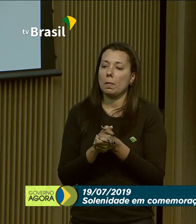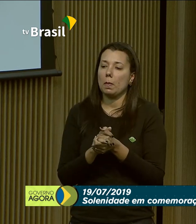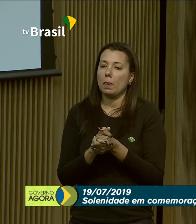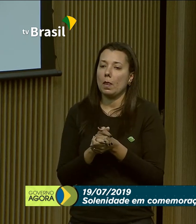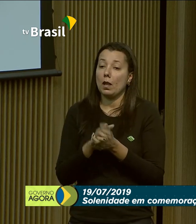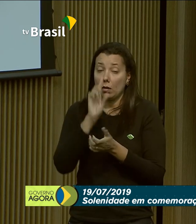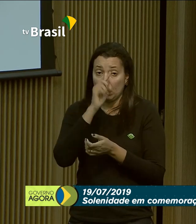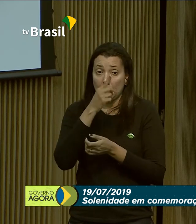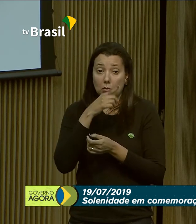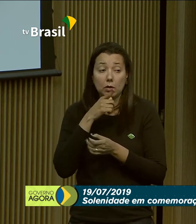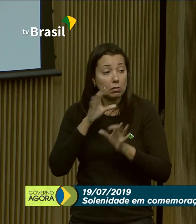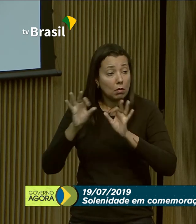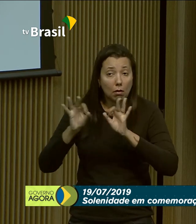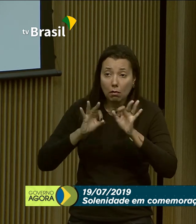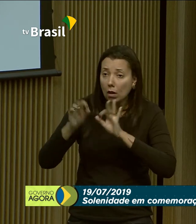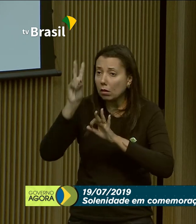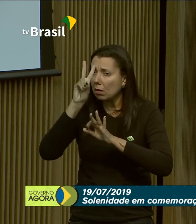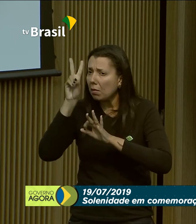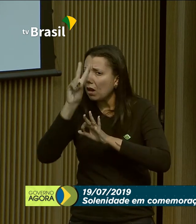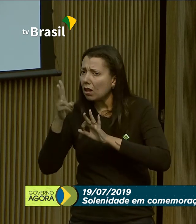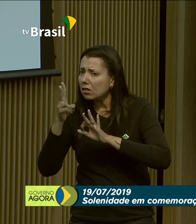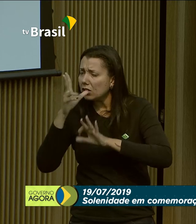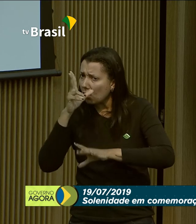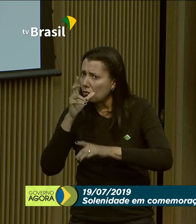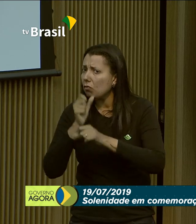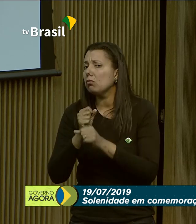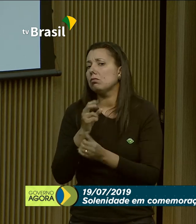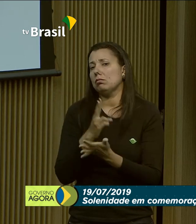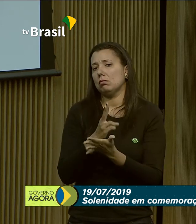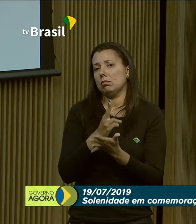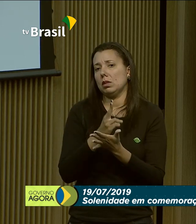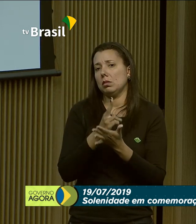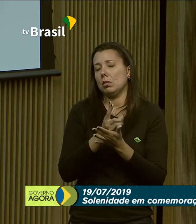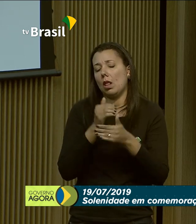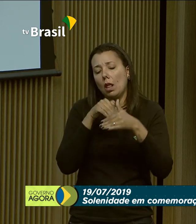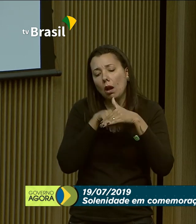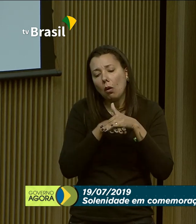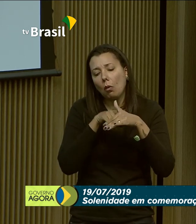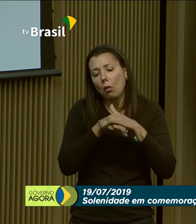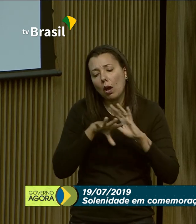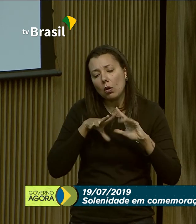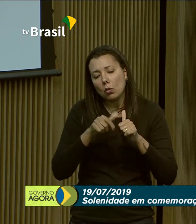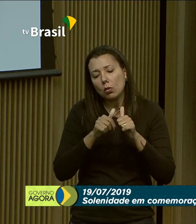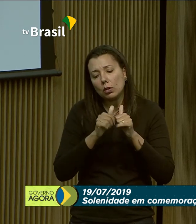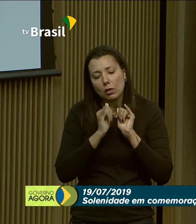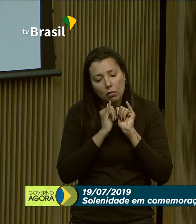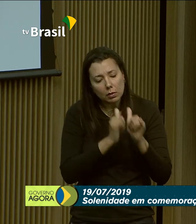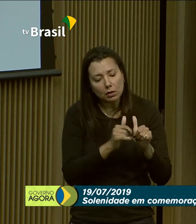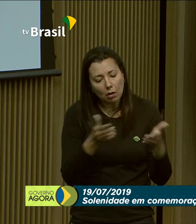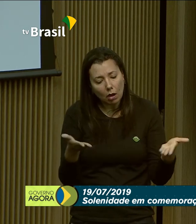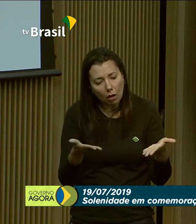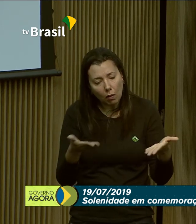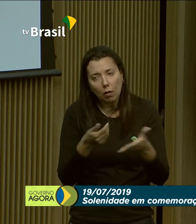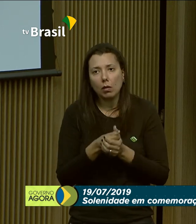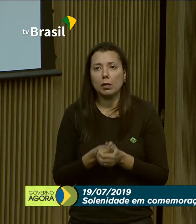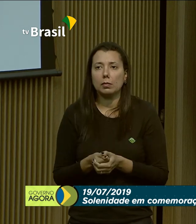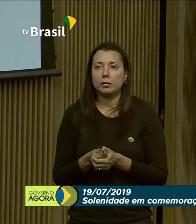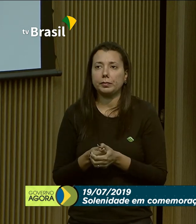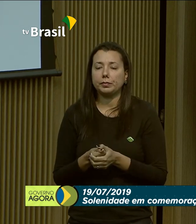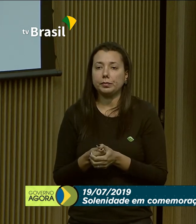de um determinado evento. E ela é muito forte, ela guarda toda a informação daquele momento,